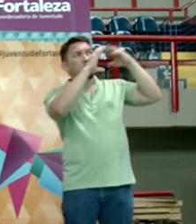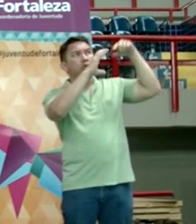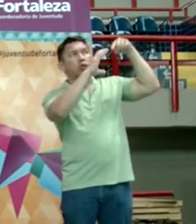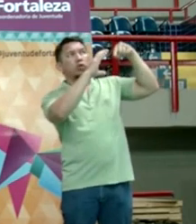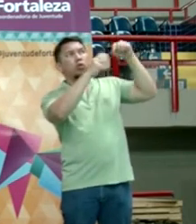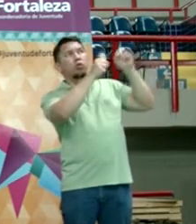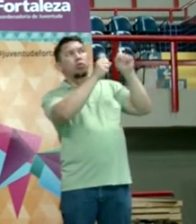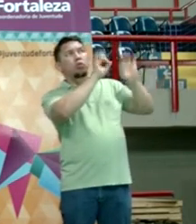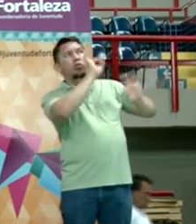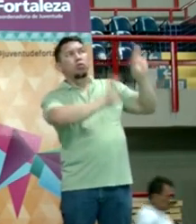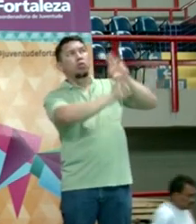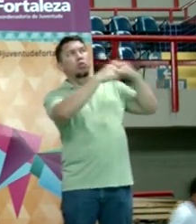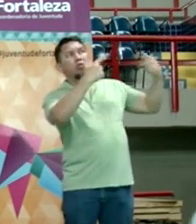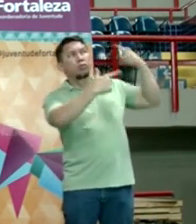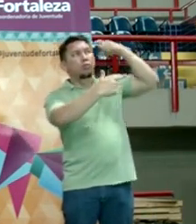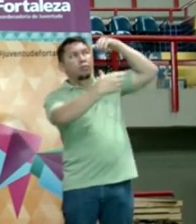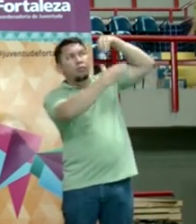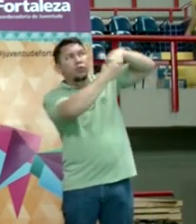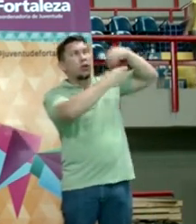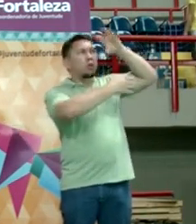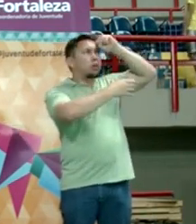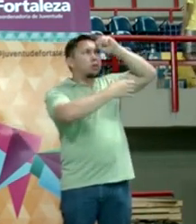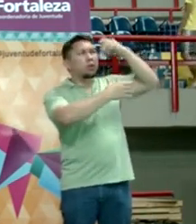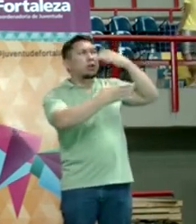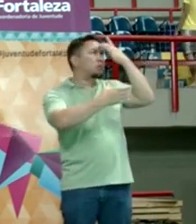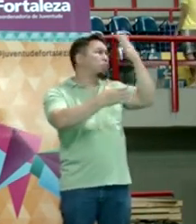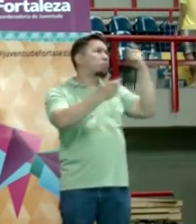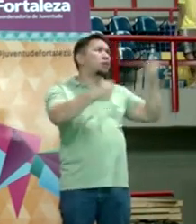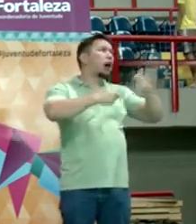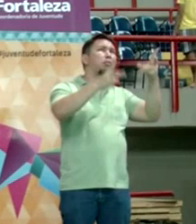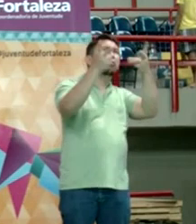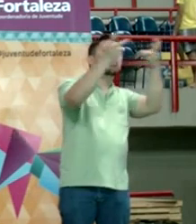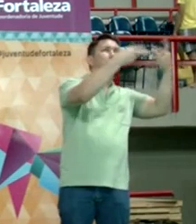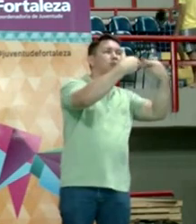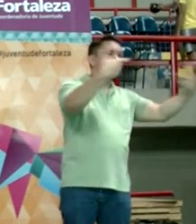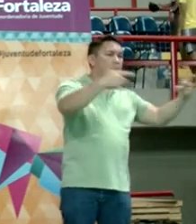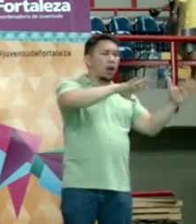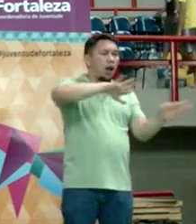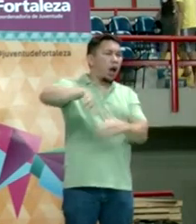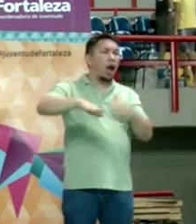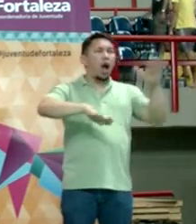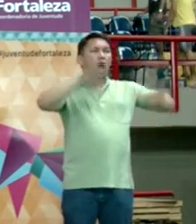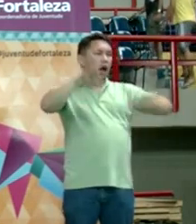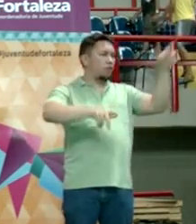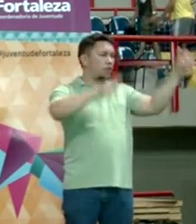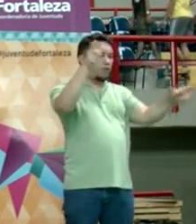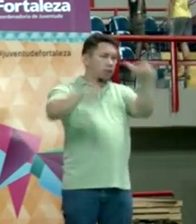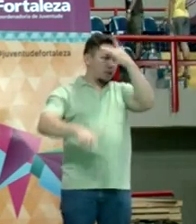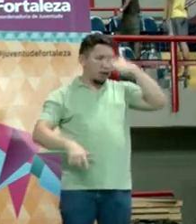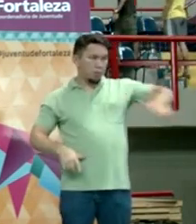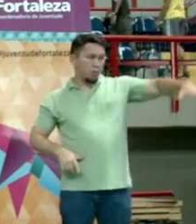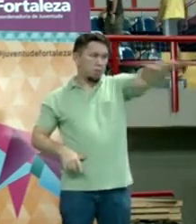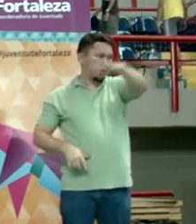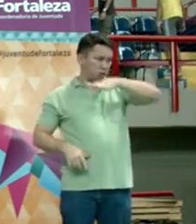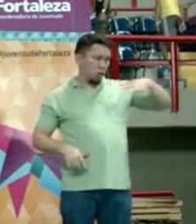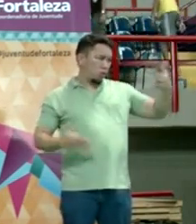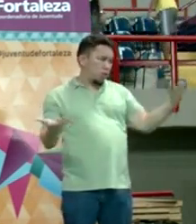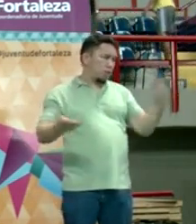nosso cérebro, até para a gente poder aprender mais fácil. Às vezes as pessoas